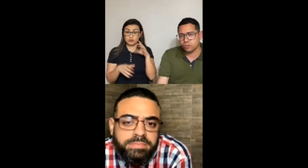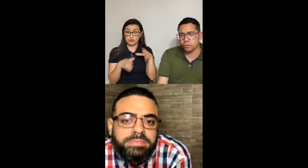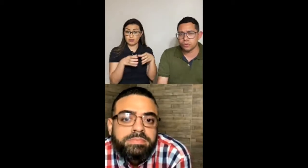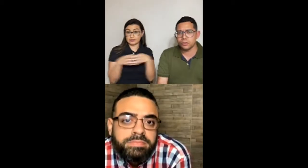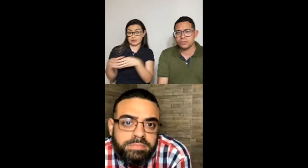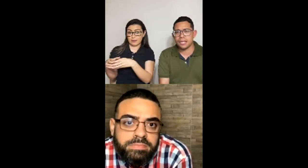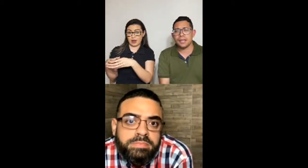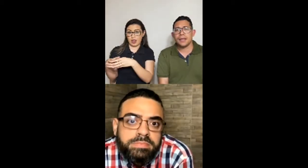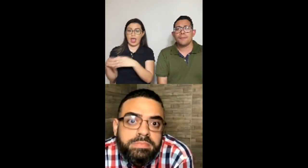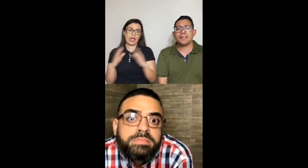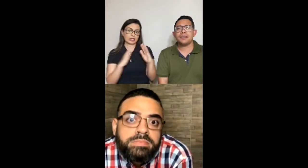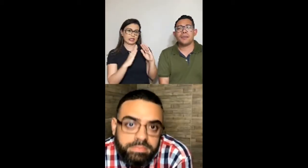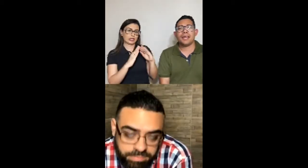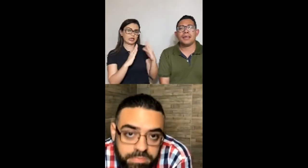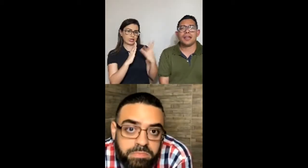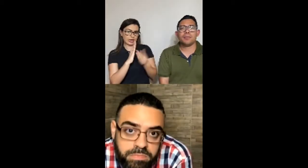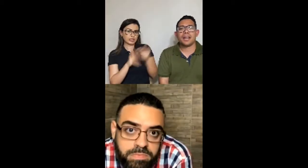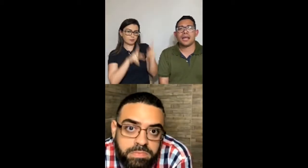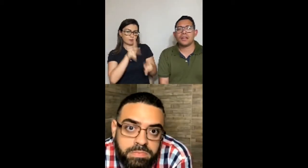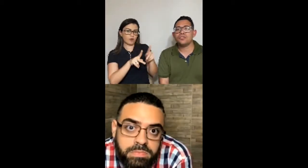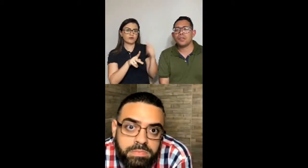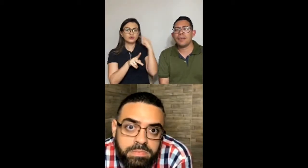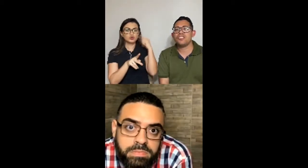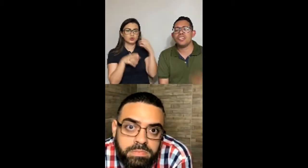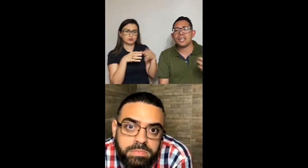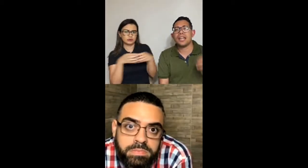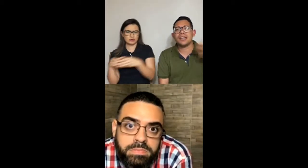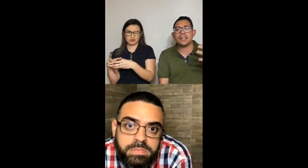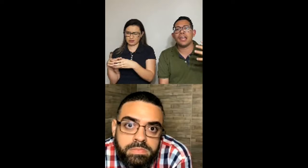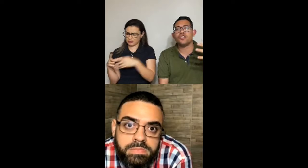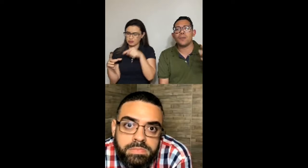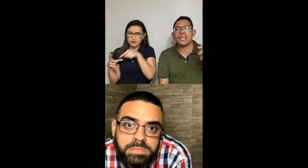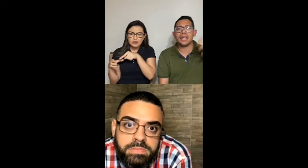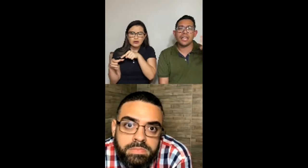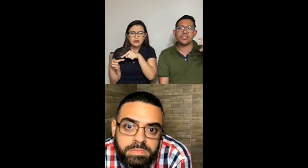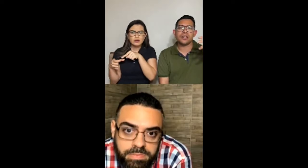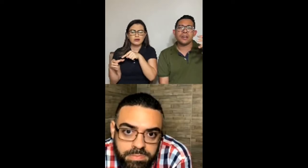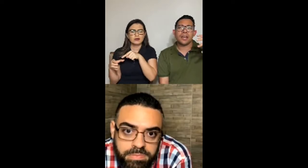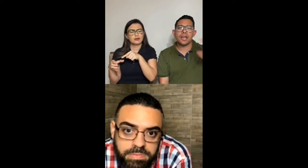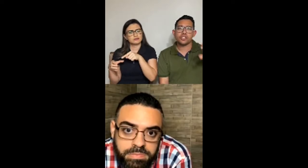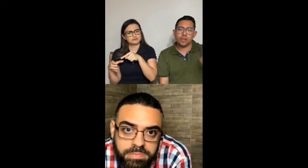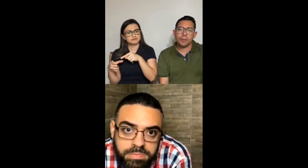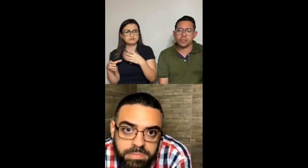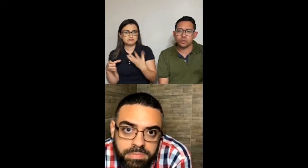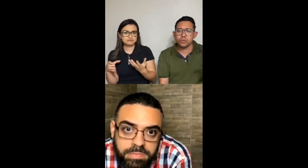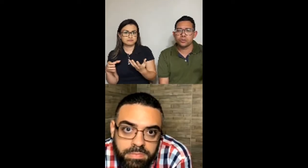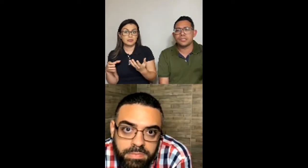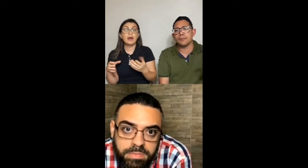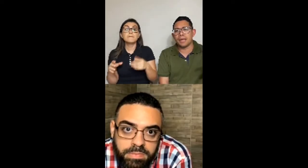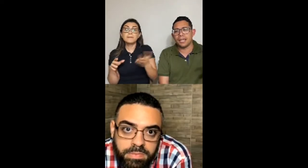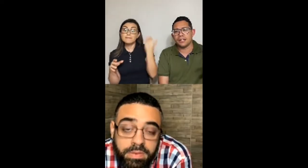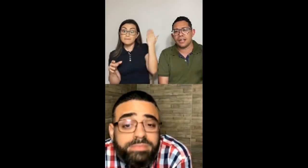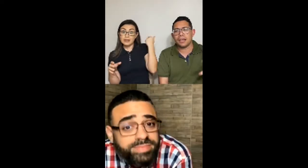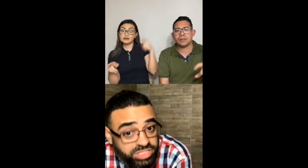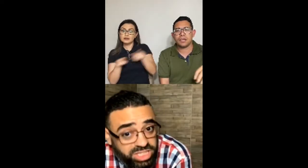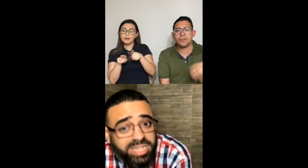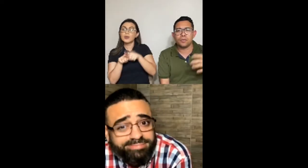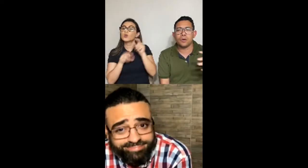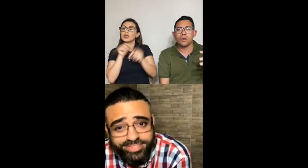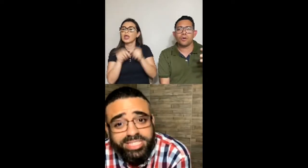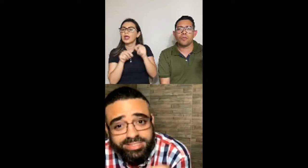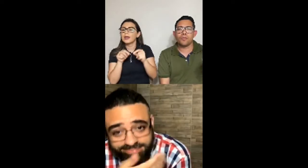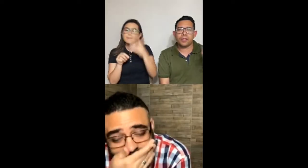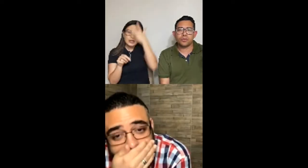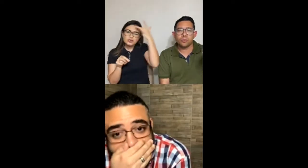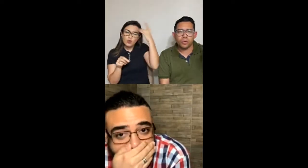com surdos, né? Mas também, em paralelo, também tinha aquela ideia de uma igreja só para surdos também, né? Teve